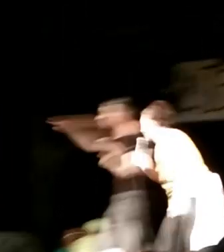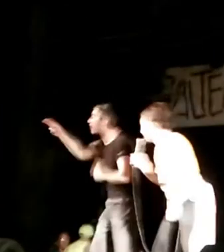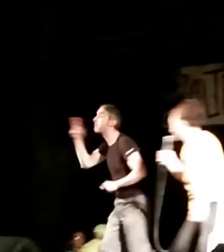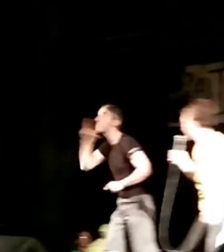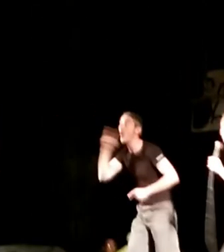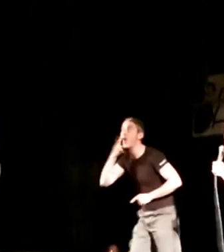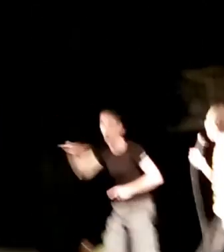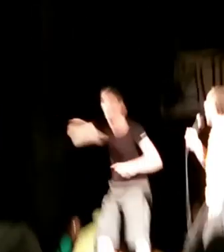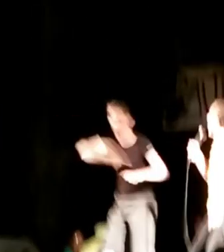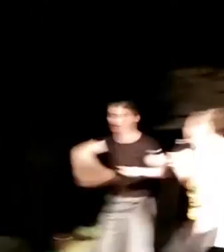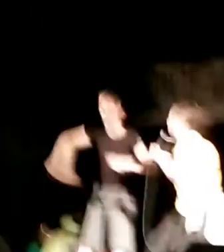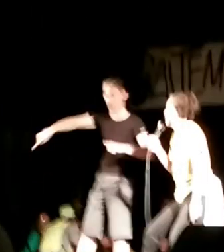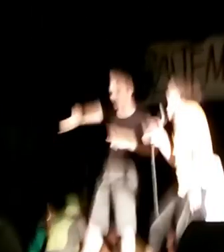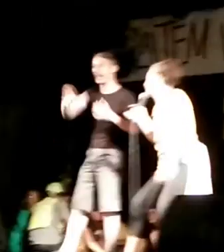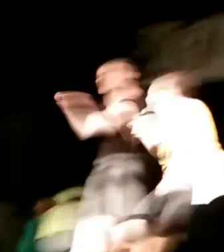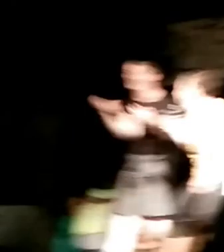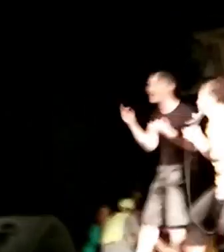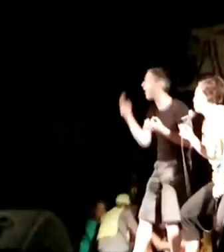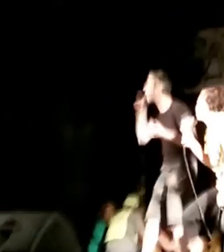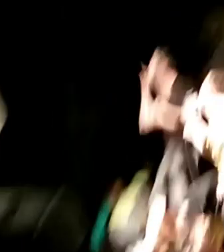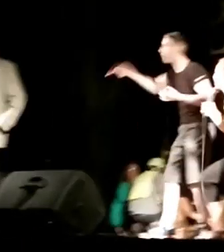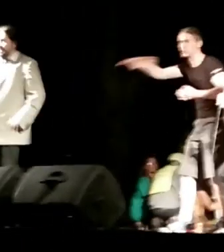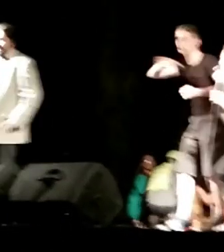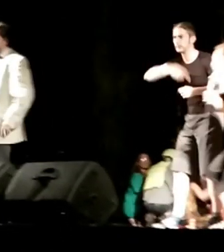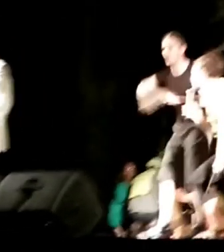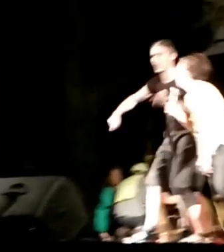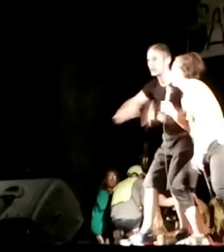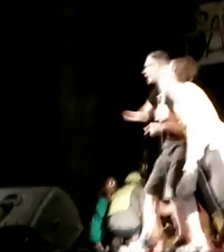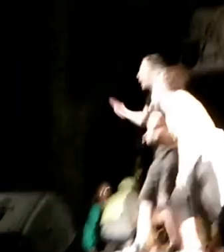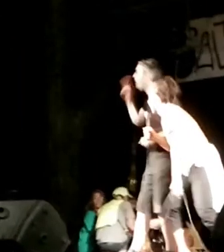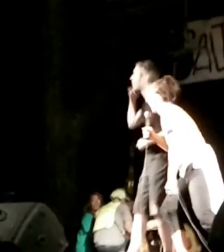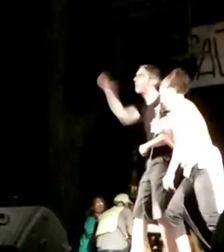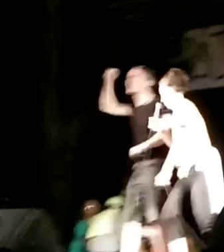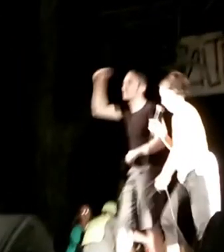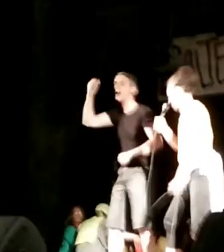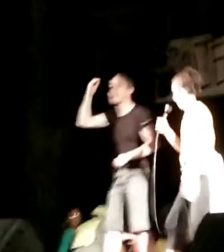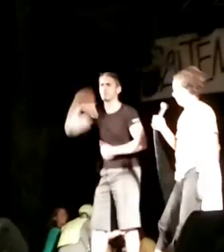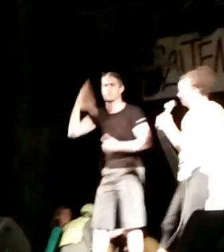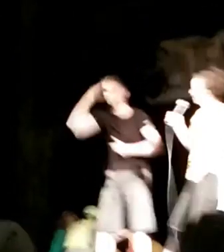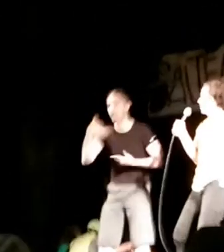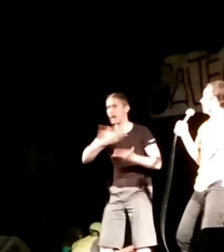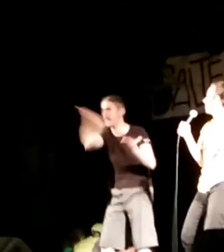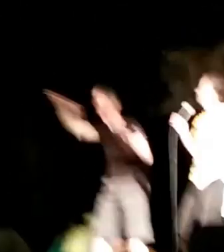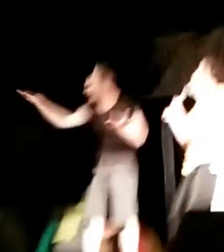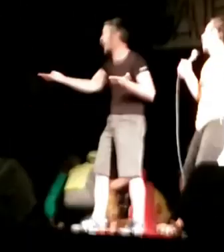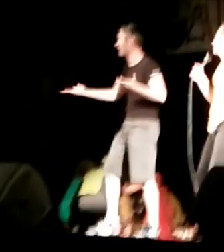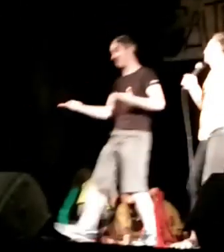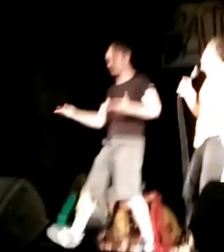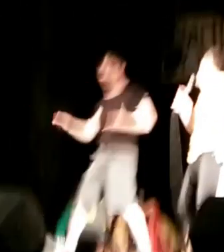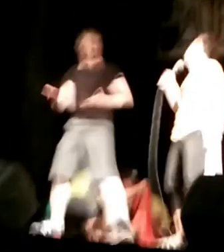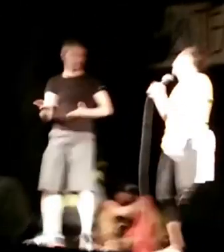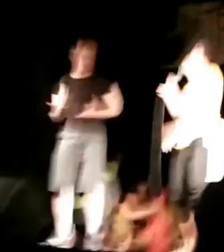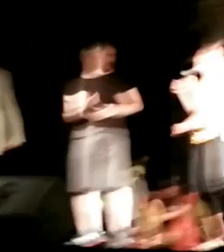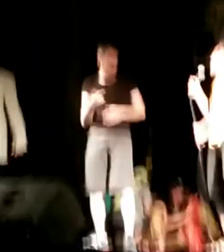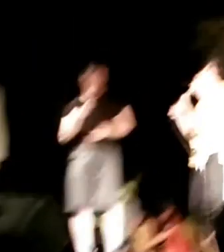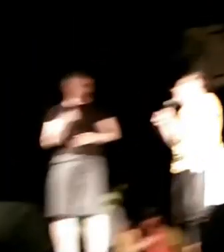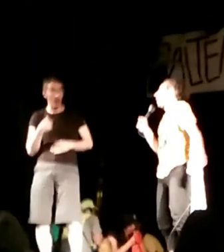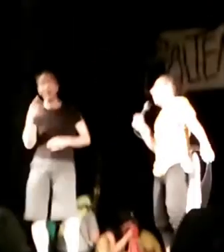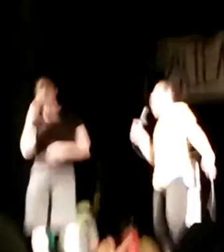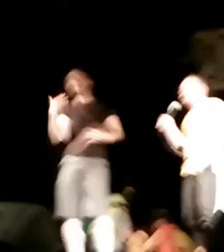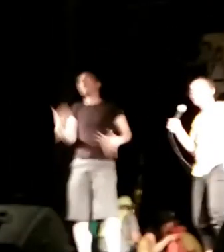por! Teniu por de que la gent s'organitzi, teniu por del poder popular! Tenim por del terrorisme,